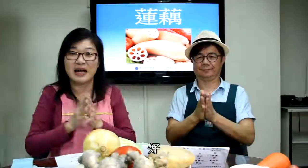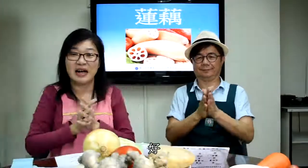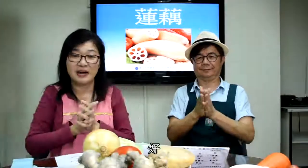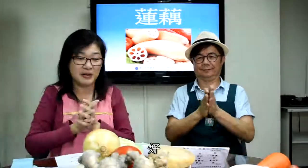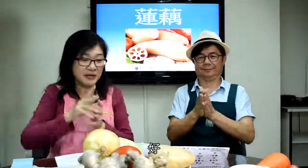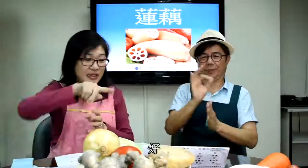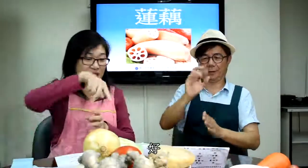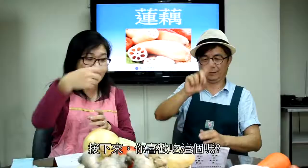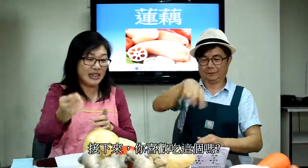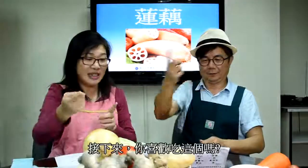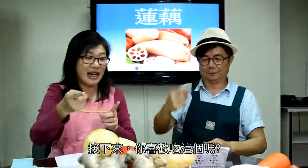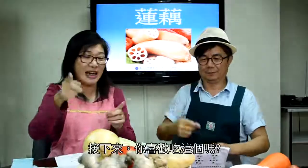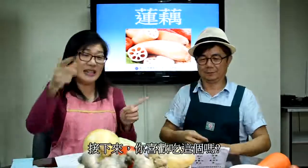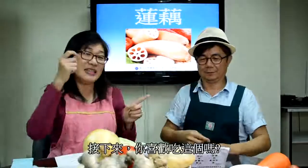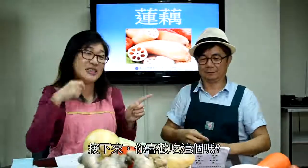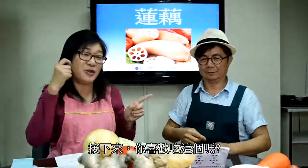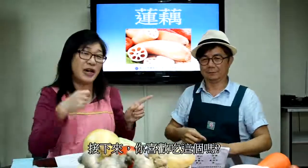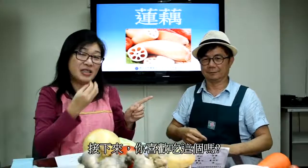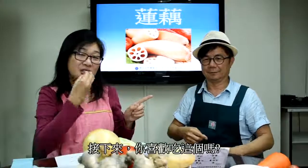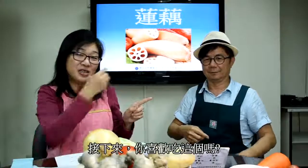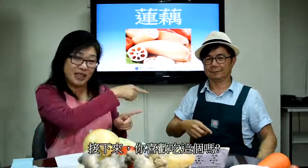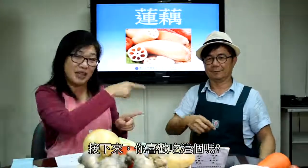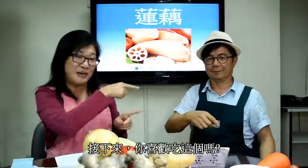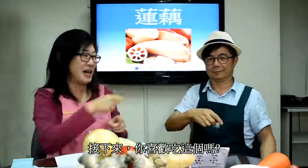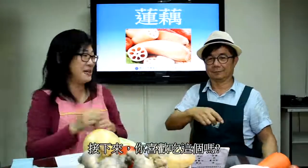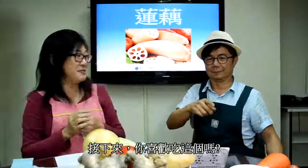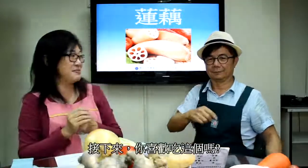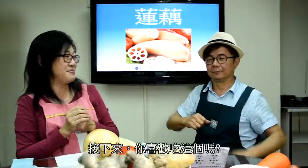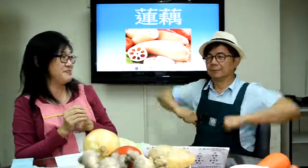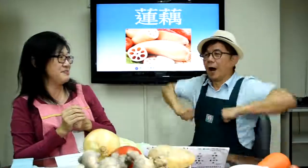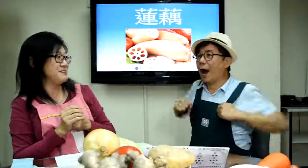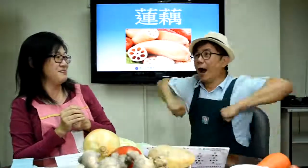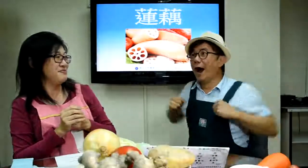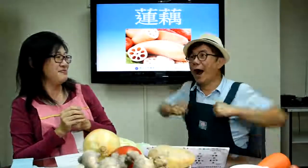好，接下来你喜欢吃这个吗？